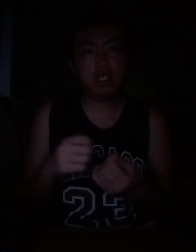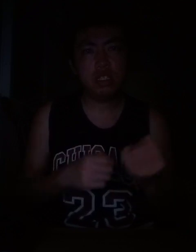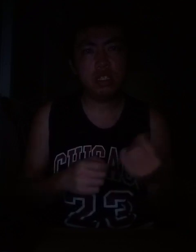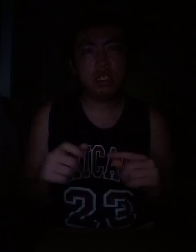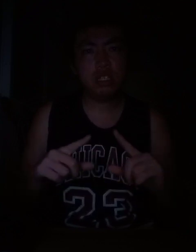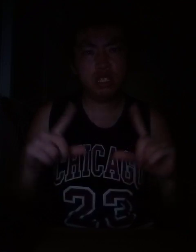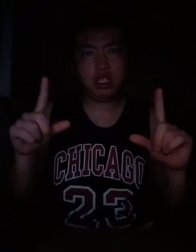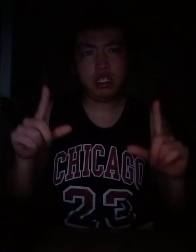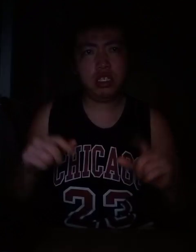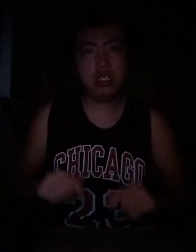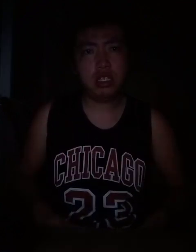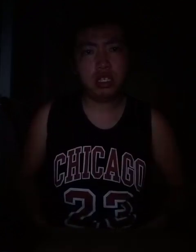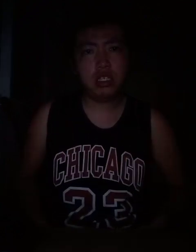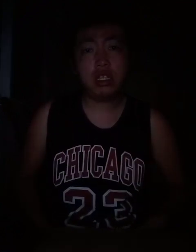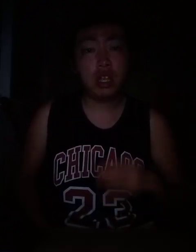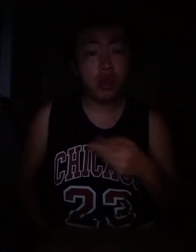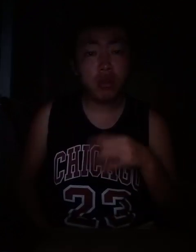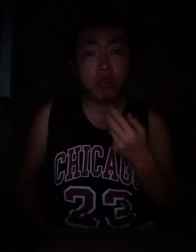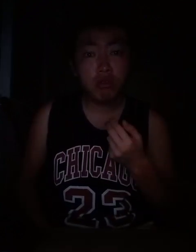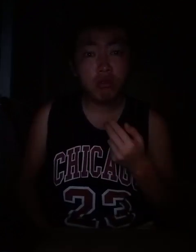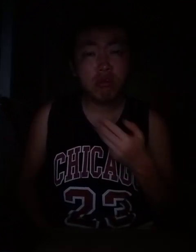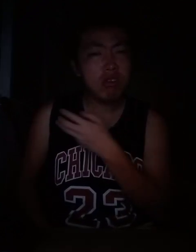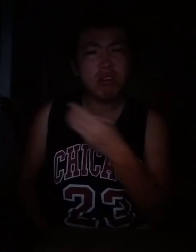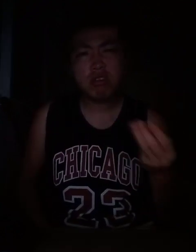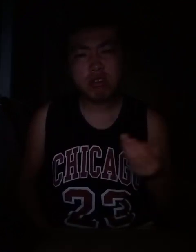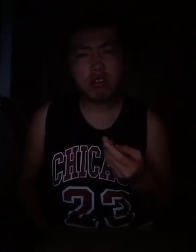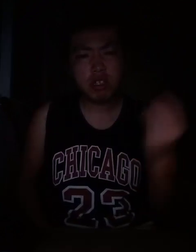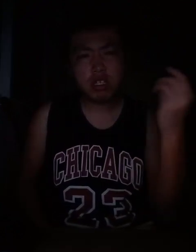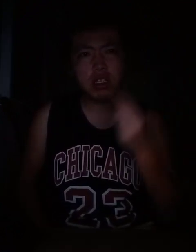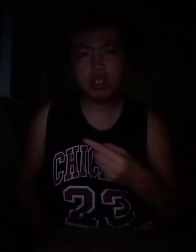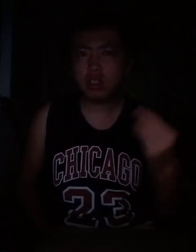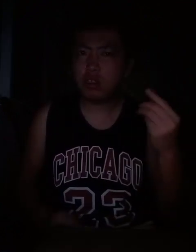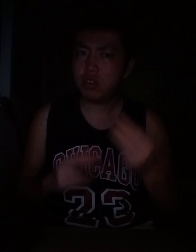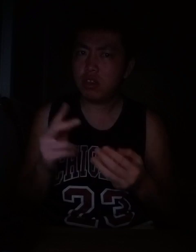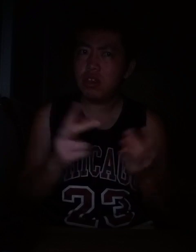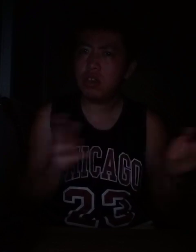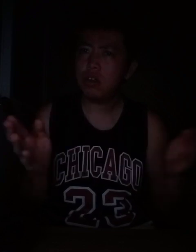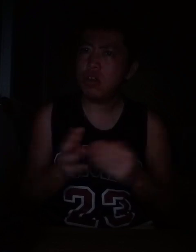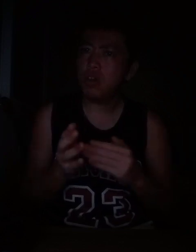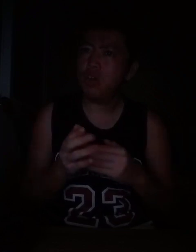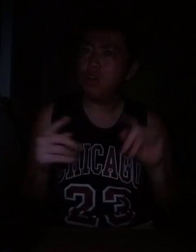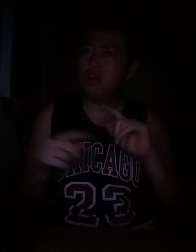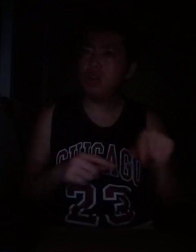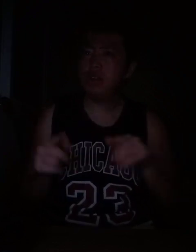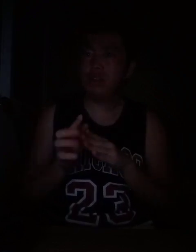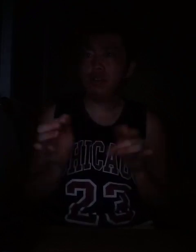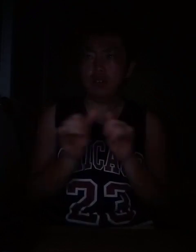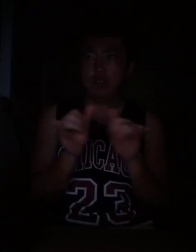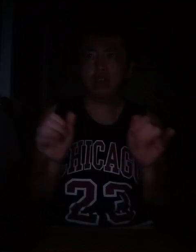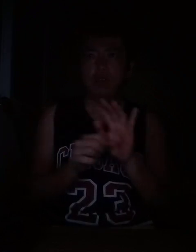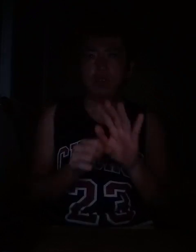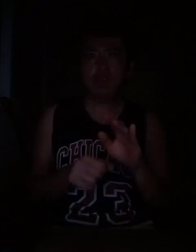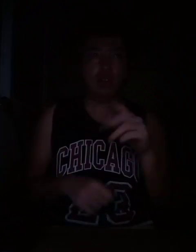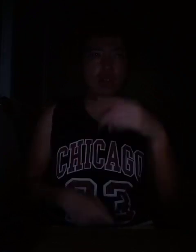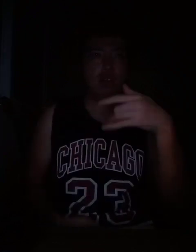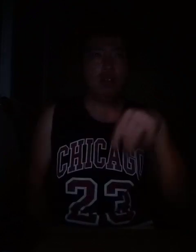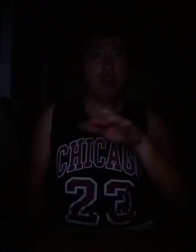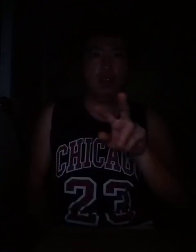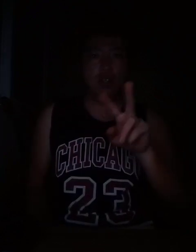큽니다. 해병대 수사단은 임 사단장을 비롯한 8명에 대해 과실치사 혐의가 있다고 보고 조사 결과를 경찰에